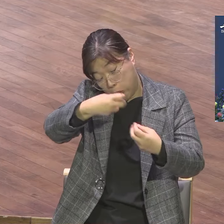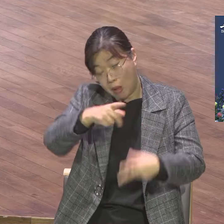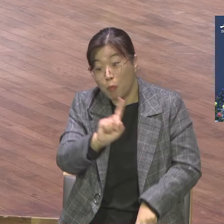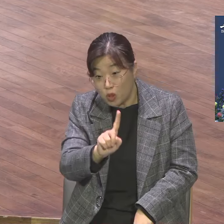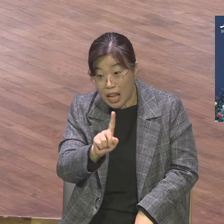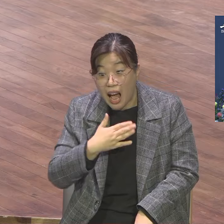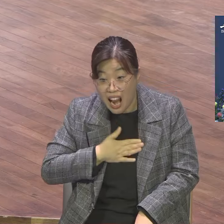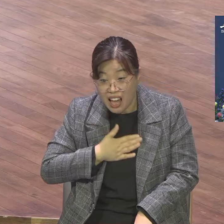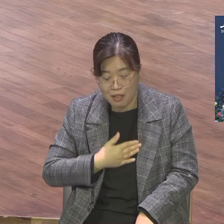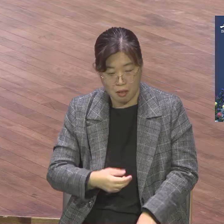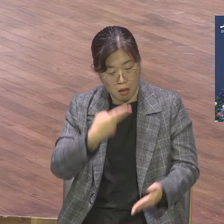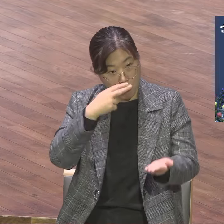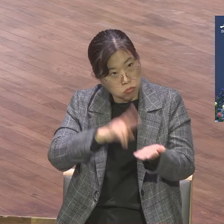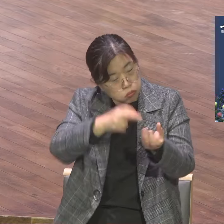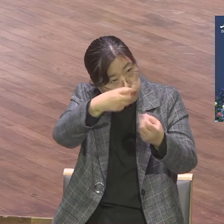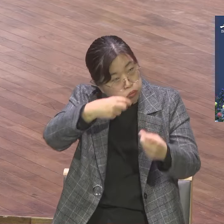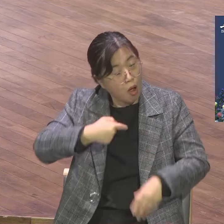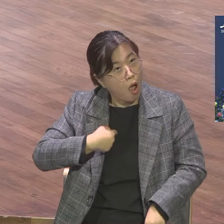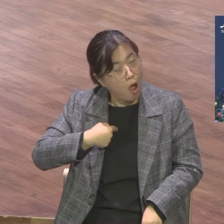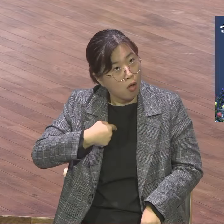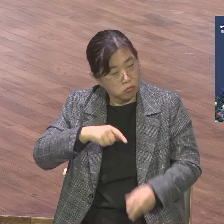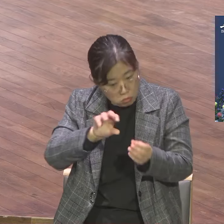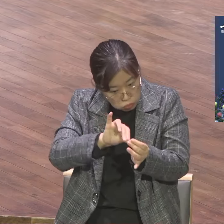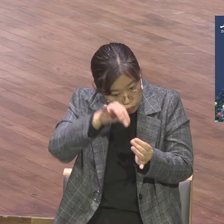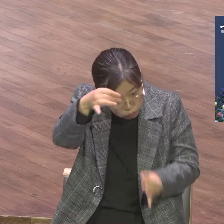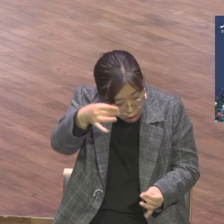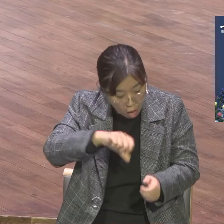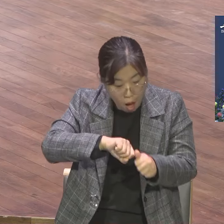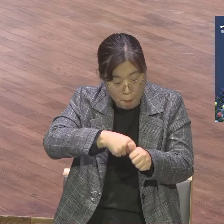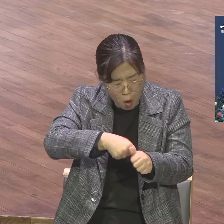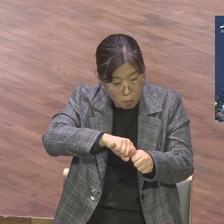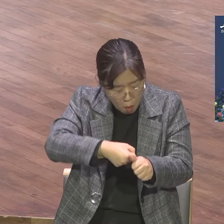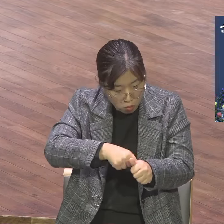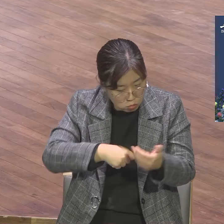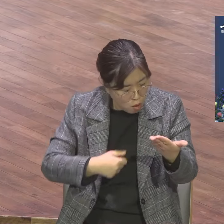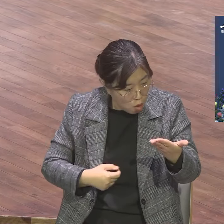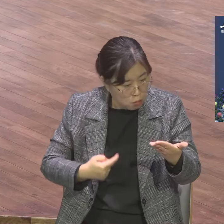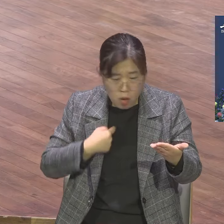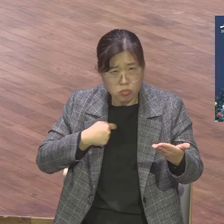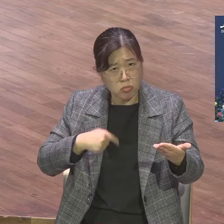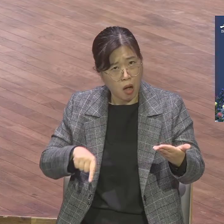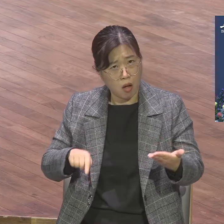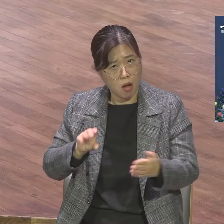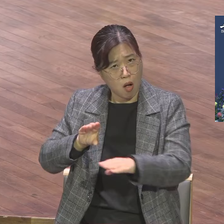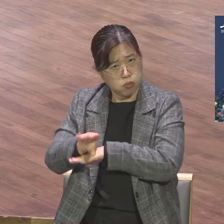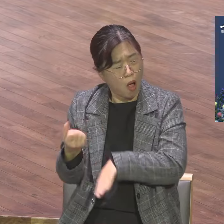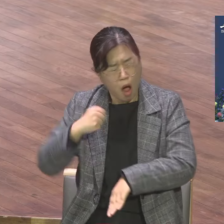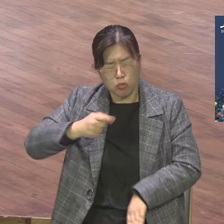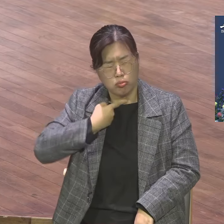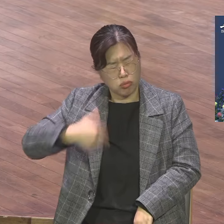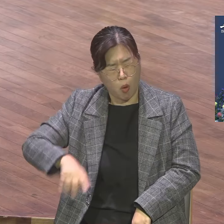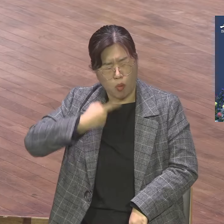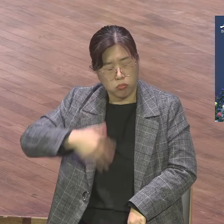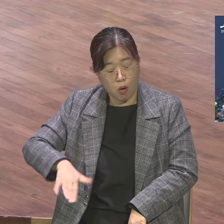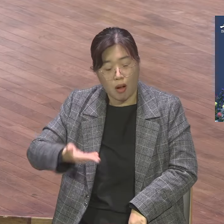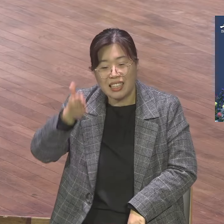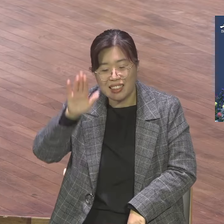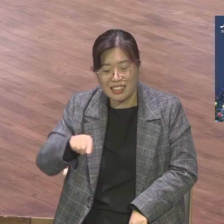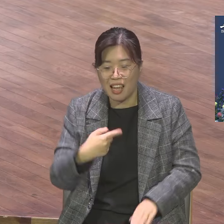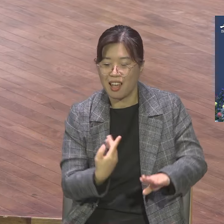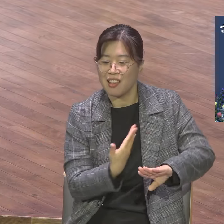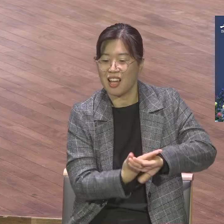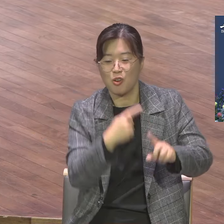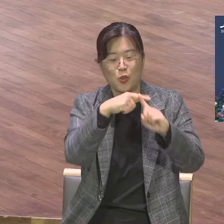바빠 쪽지 제발 좀 낸 데 안 날라오면 안 되나? 안 된대. 법이 그렇대. 법이 이름이 돼 있어가지고 나오지. 대표일 뿐이에요.